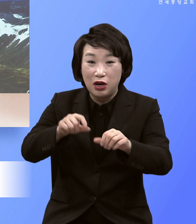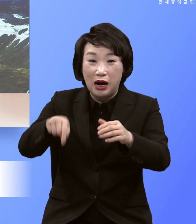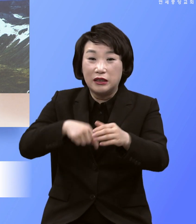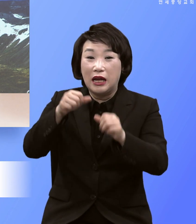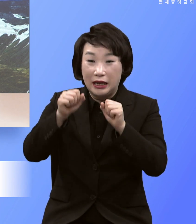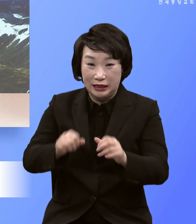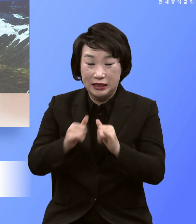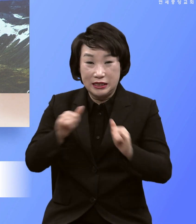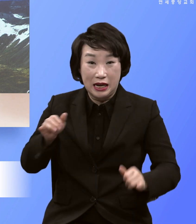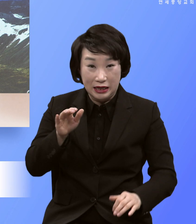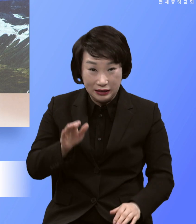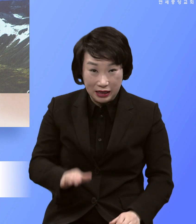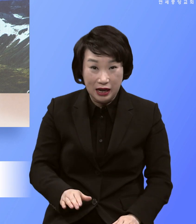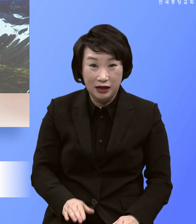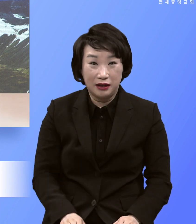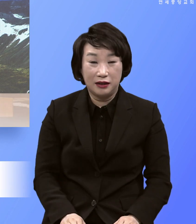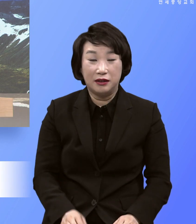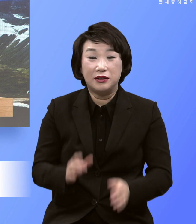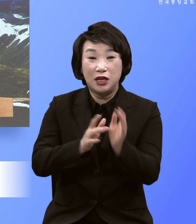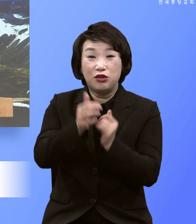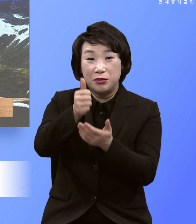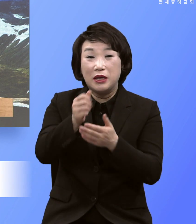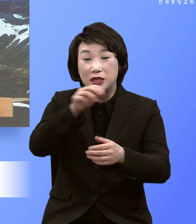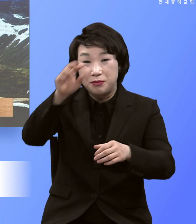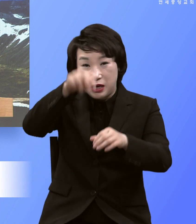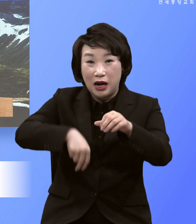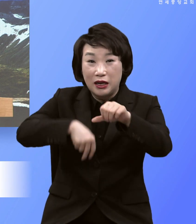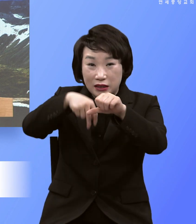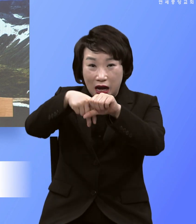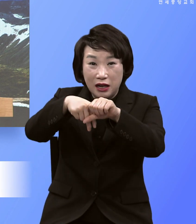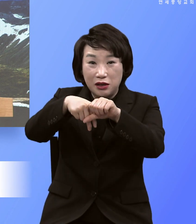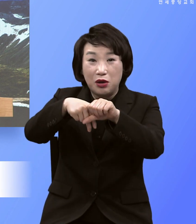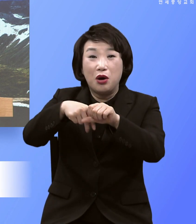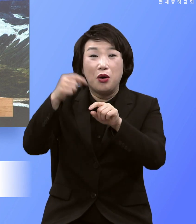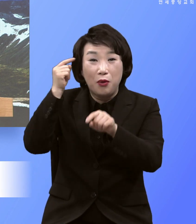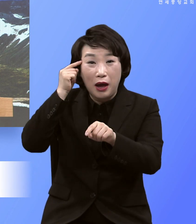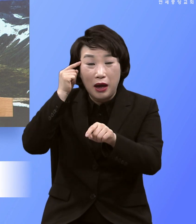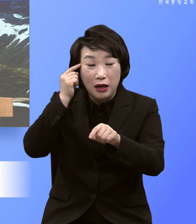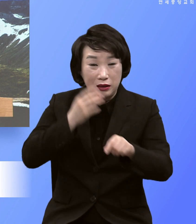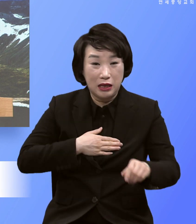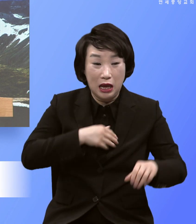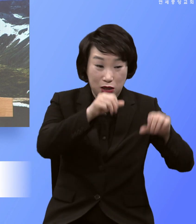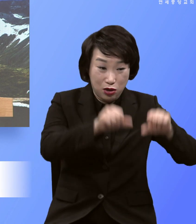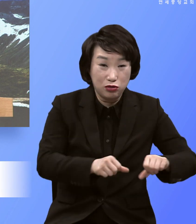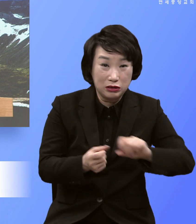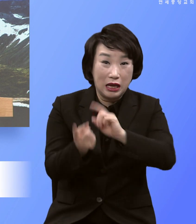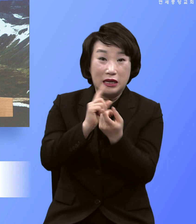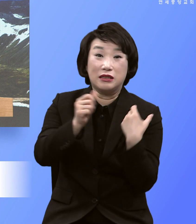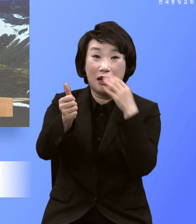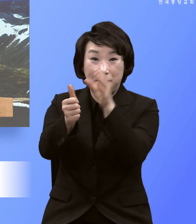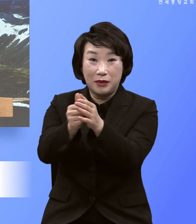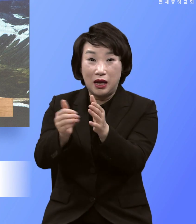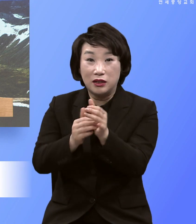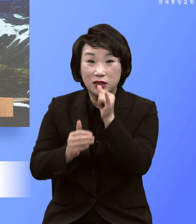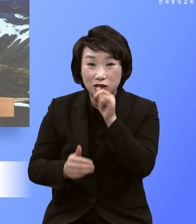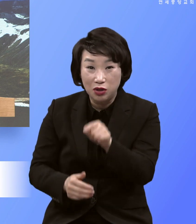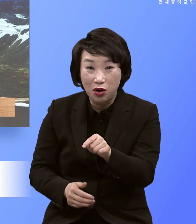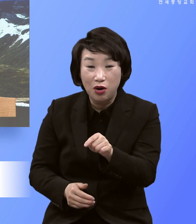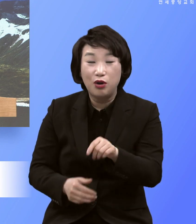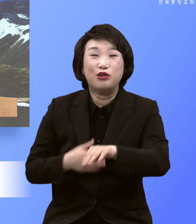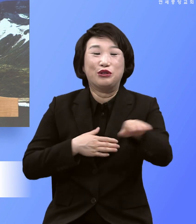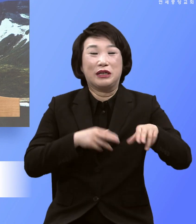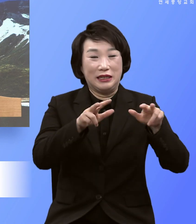자라 하였느니라. 예수께서 십자가라는 나무에 달려 내 저주를 담당했더니